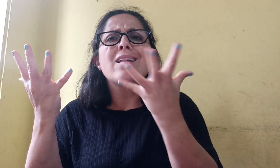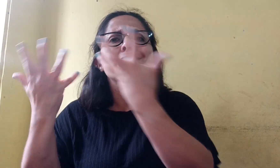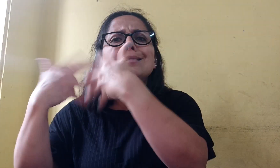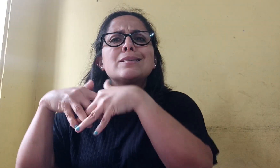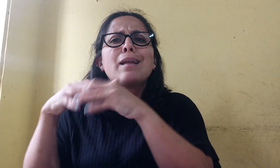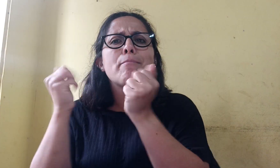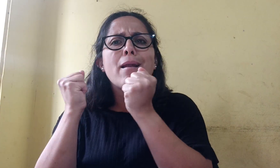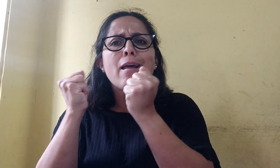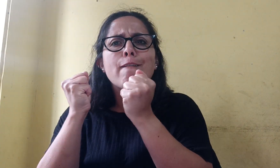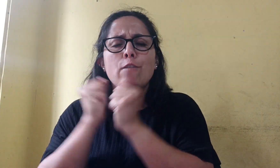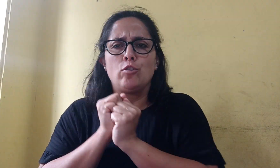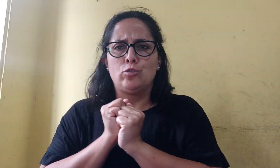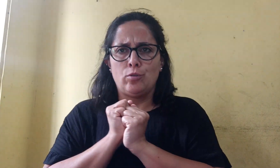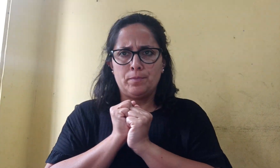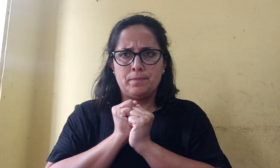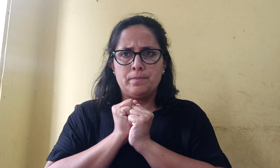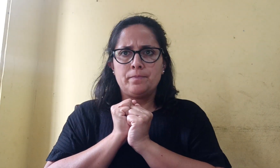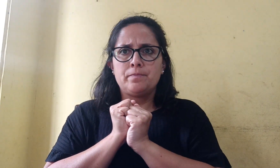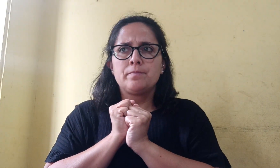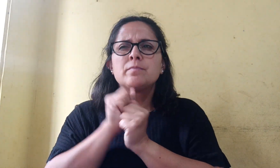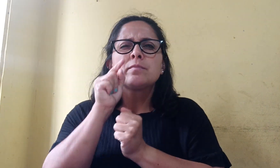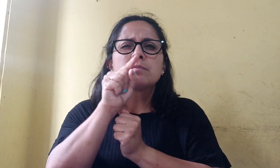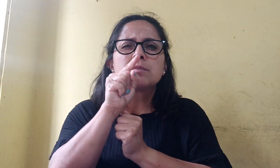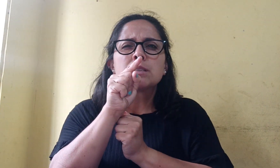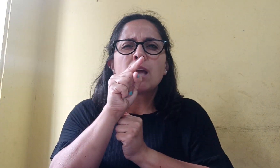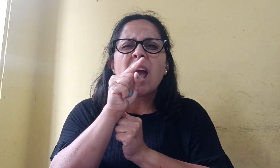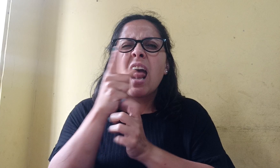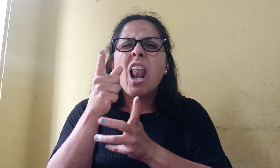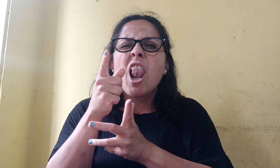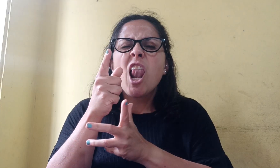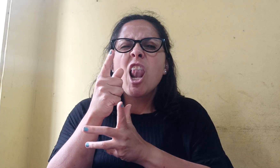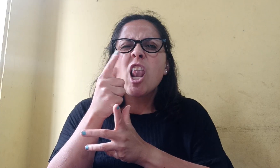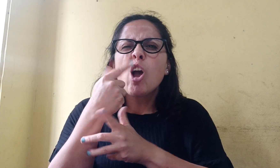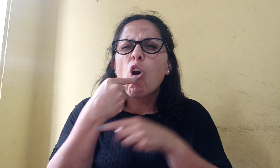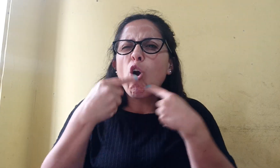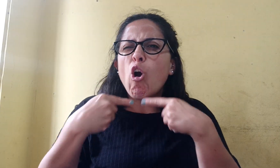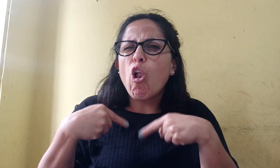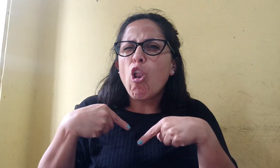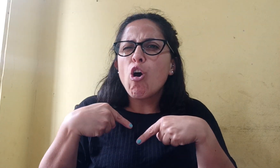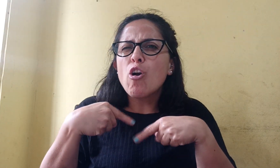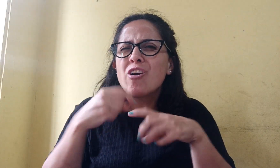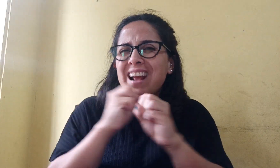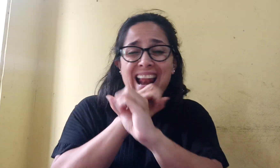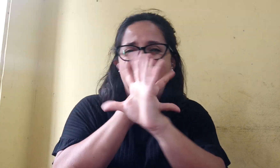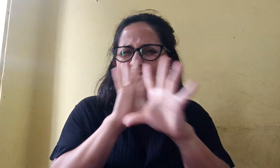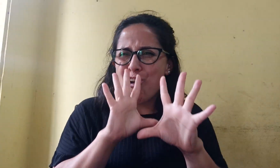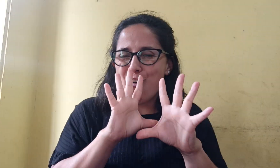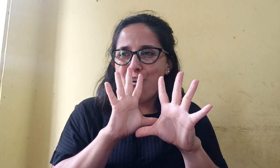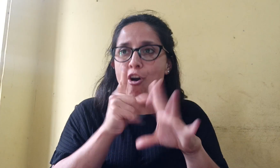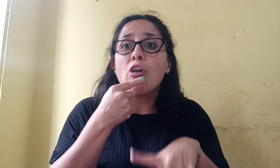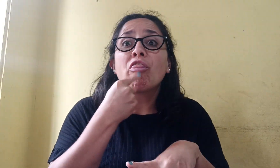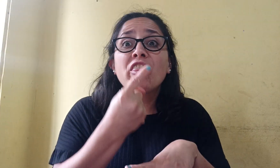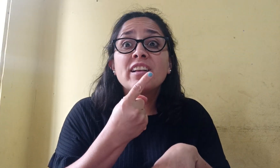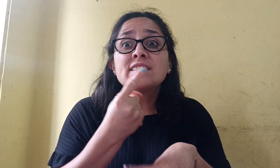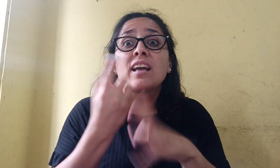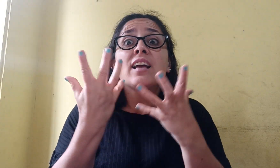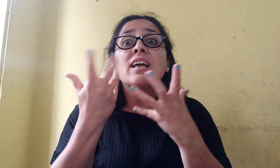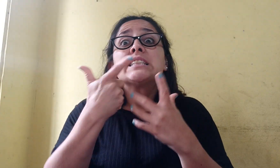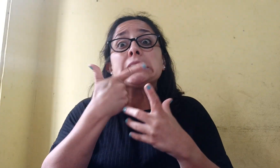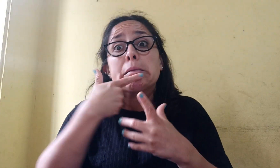en el cuadrito, sería color ocre, al medio más clarito, que dice sistema nervioso central,